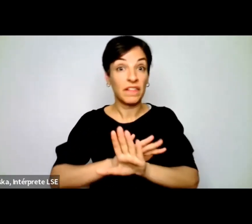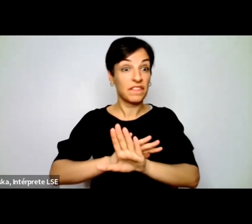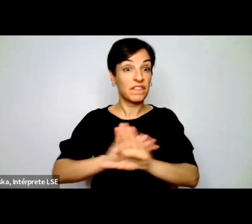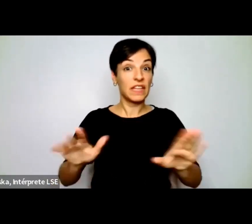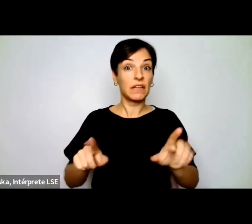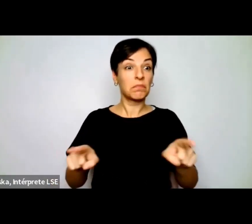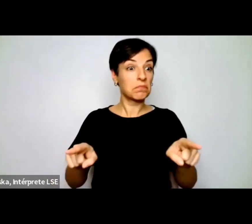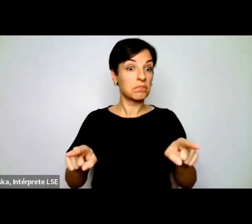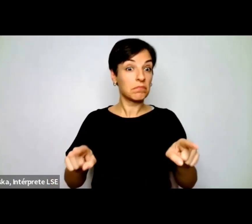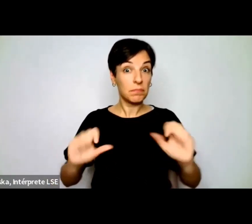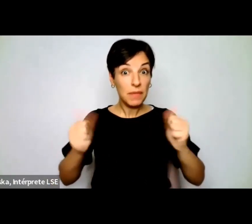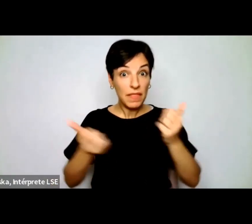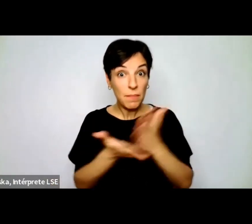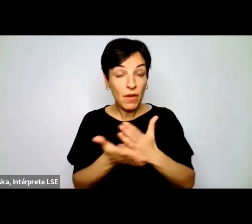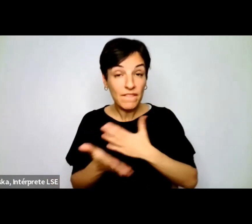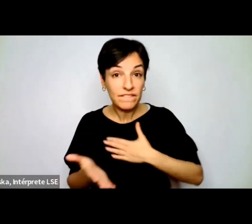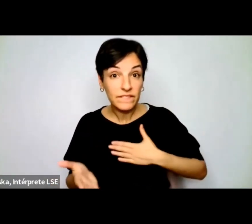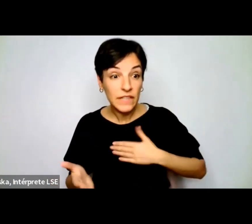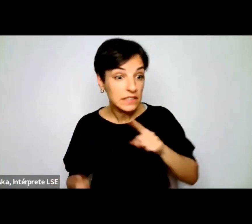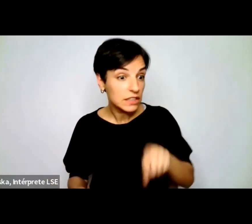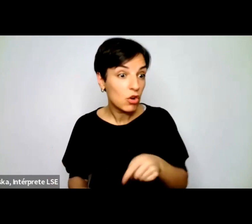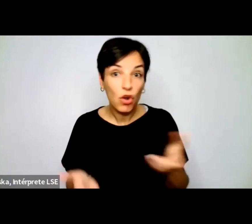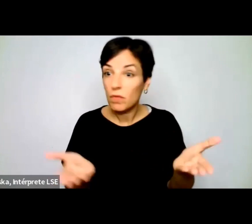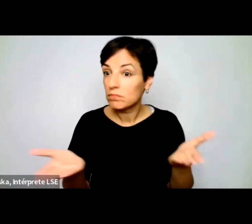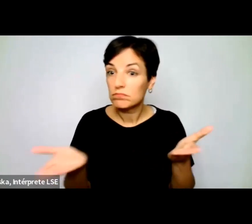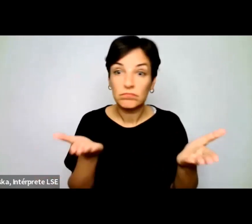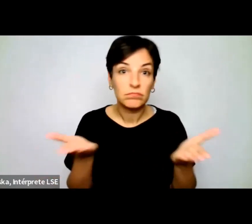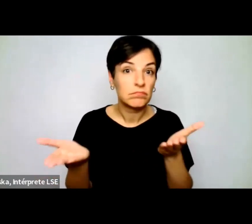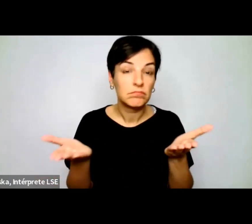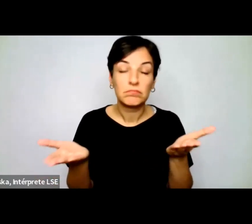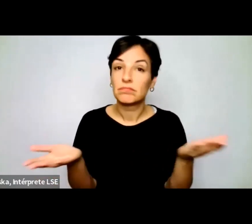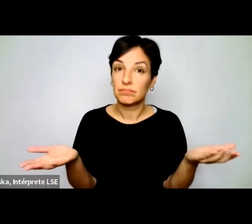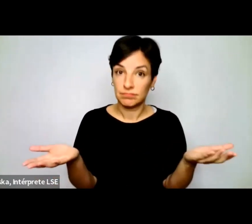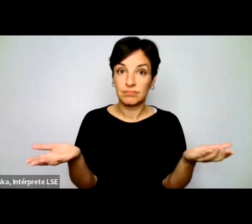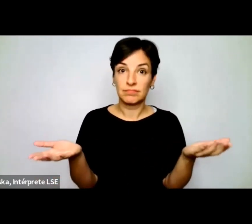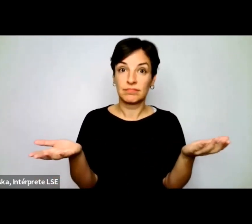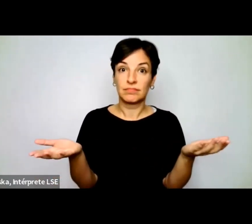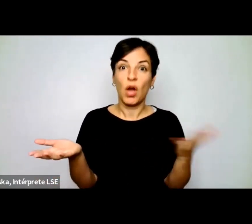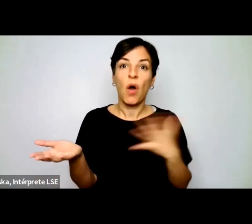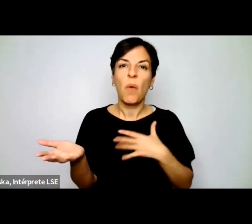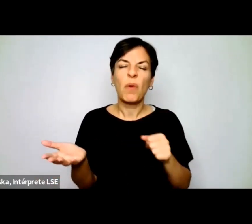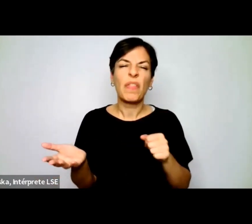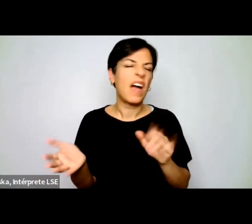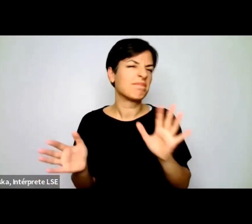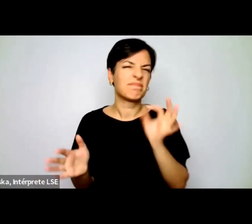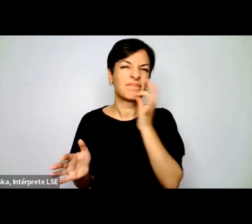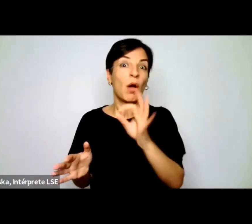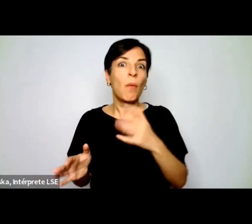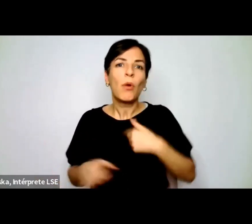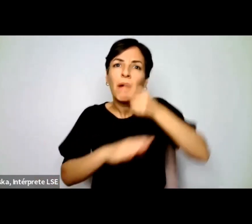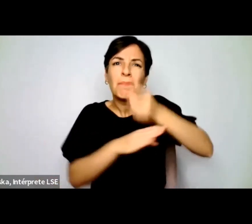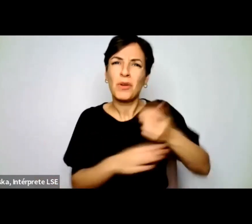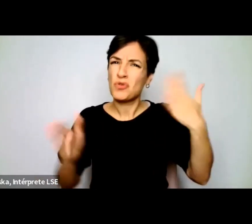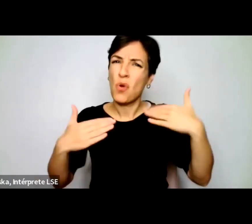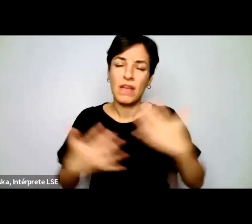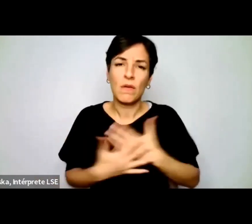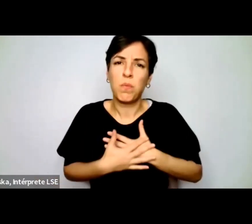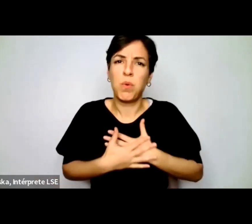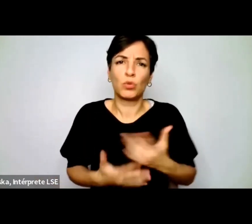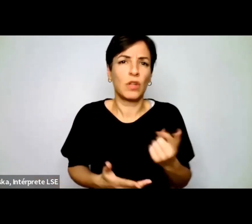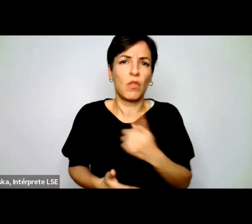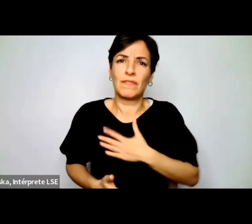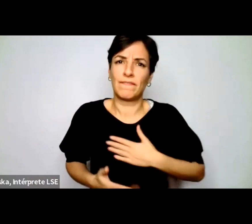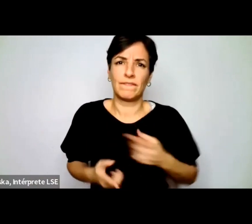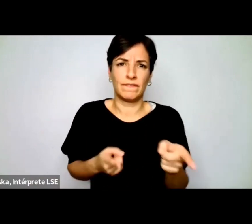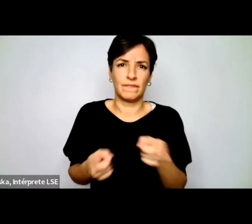queréis empezar la mediación o si no se va a querer o si no se quiere empezar, porque es un proceso voluntario. Entonces, al final la idea es que la persona